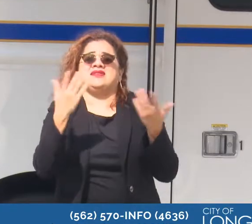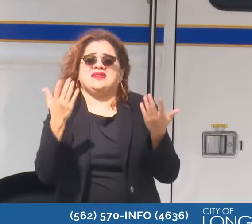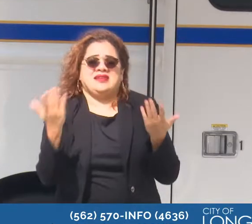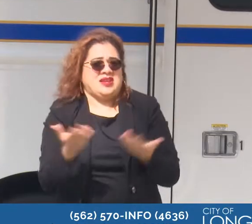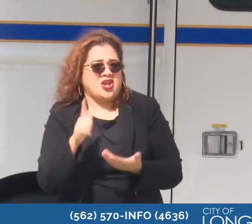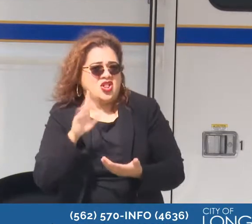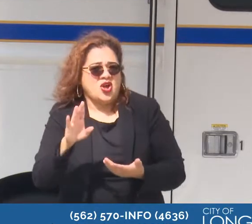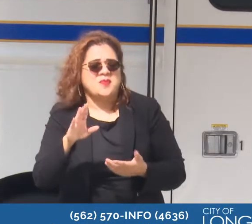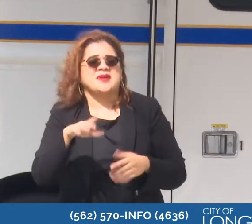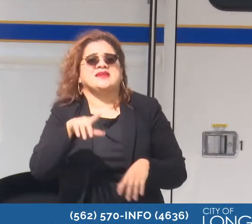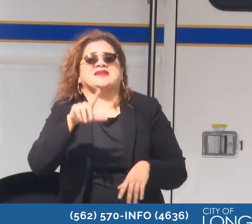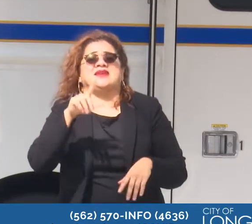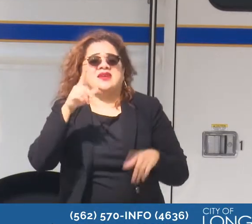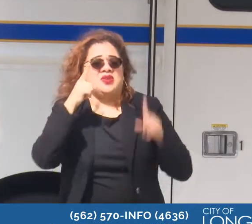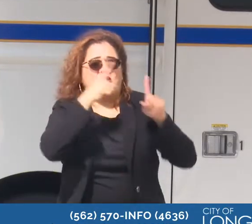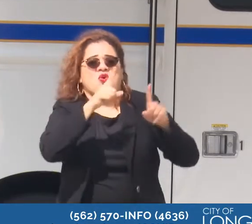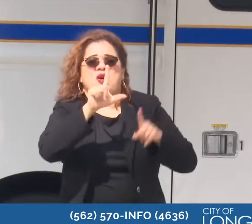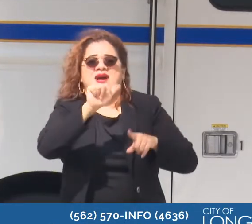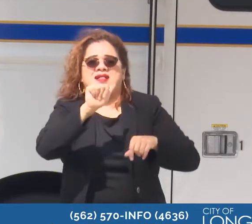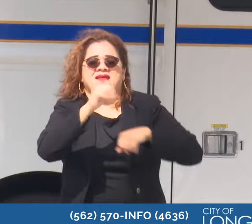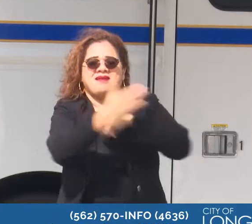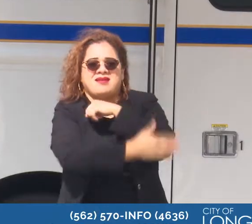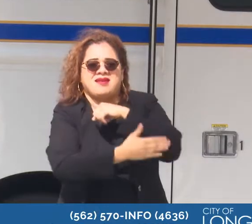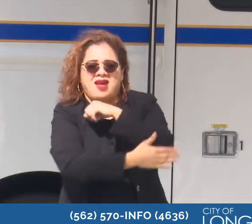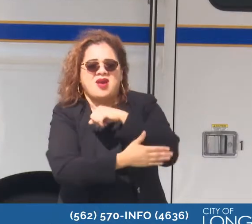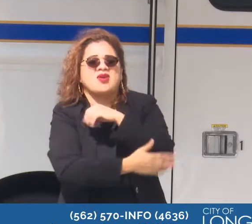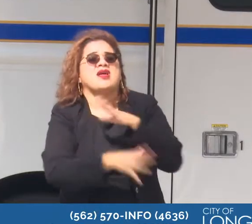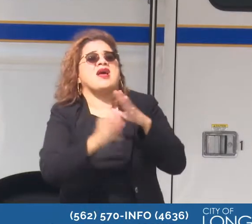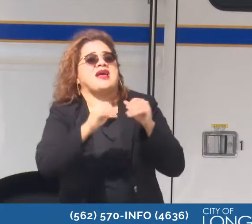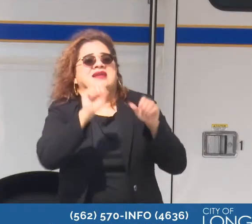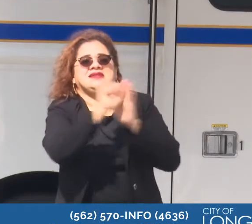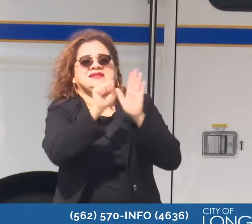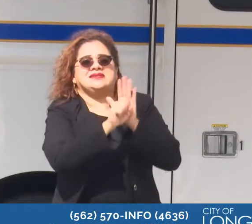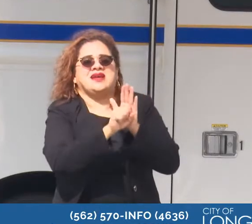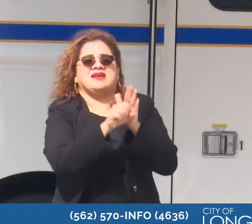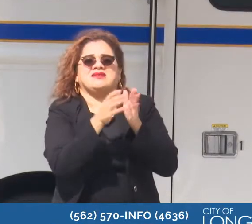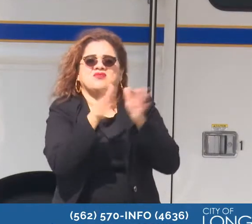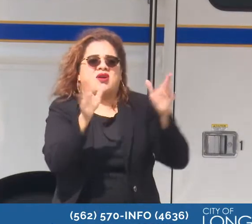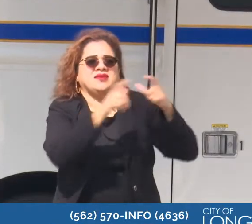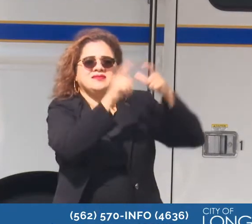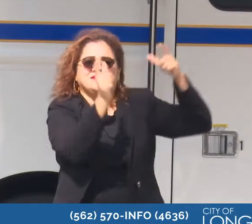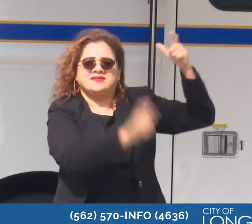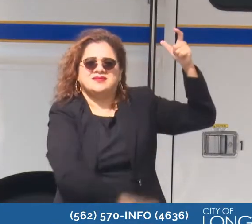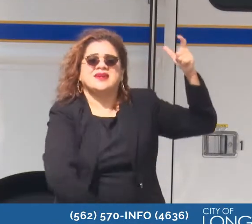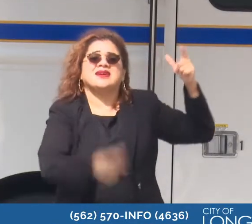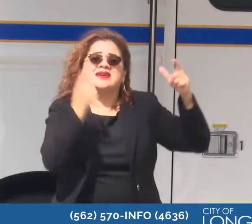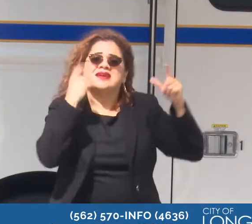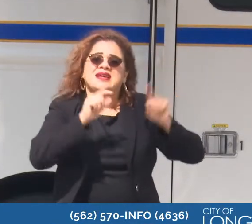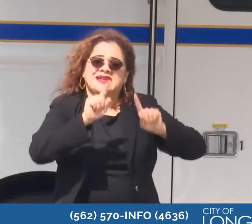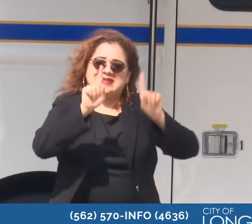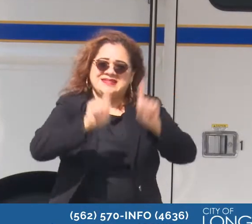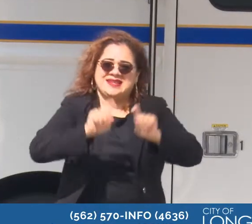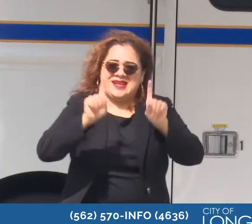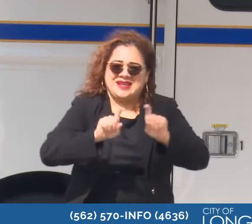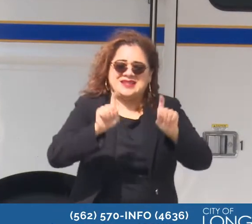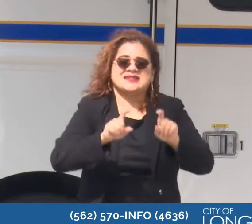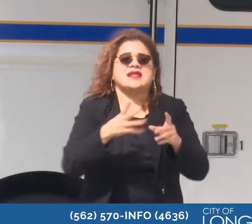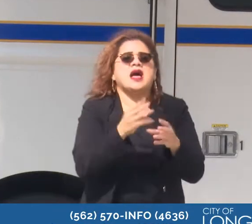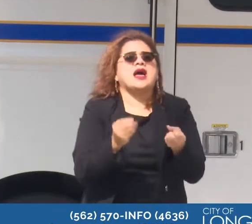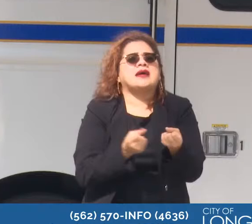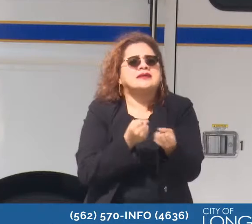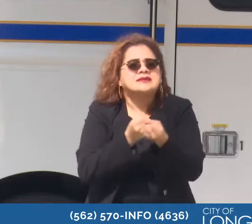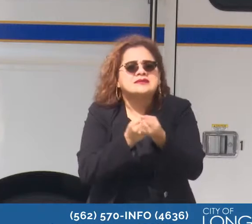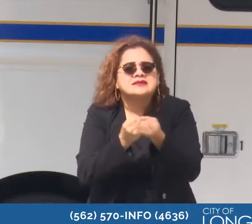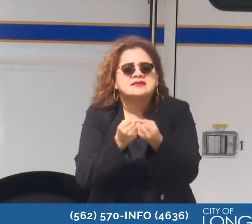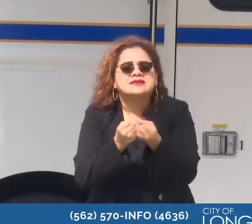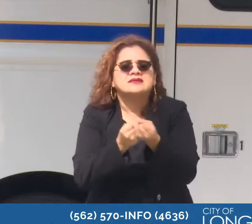de esa manera tengamos una meta de que con la prueba no nomás sea la prueba, sino todo lo demás que tú